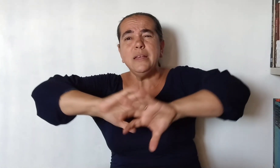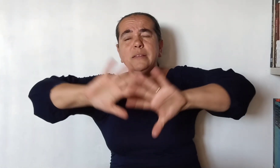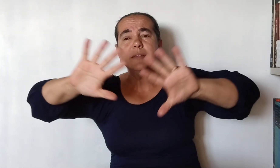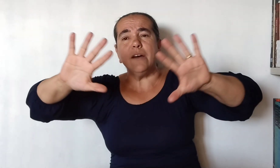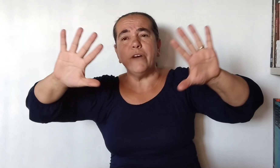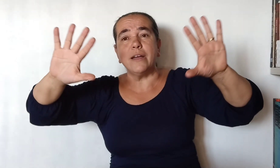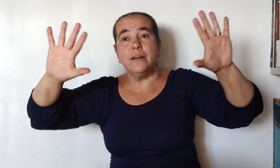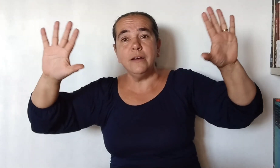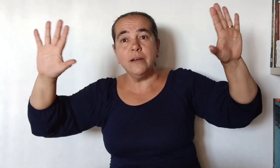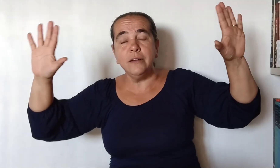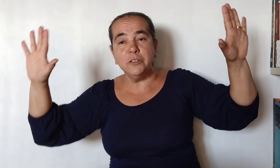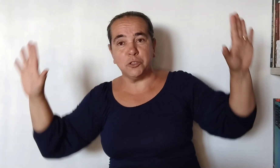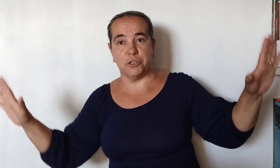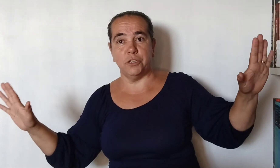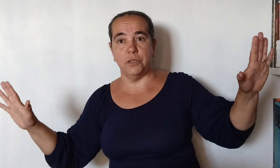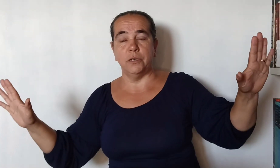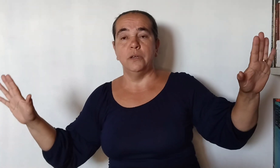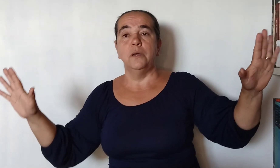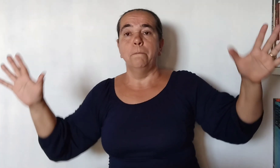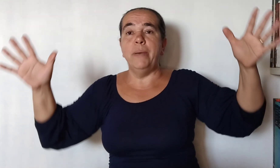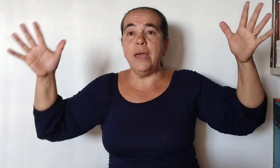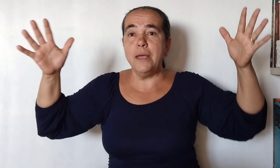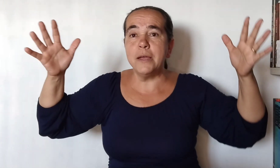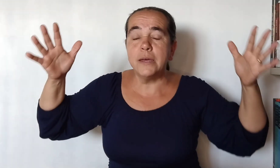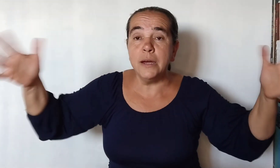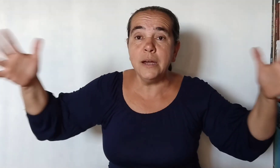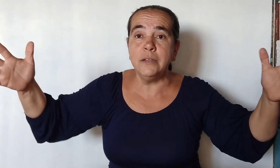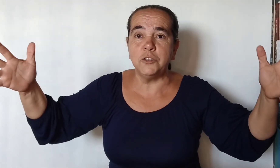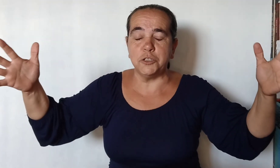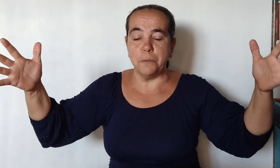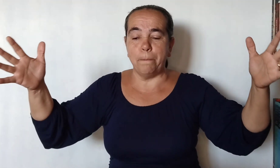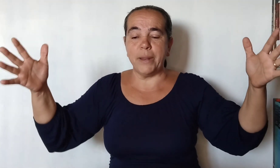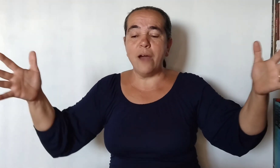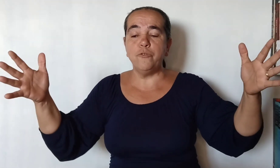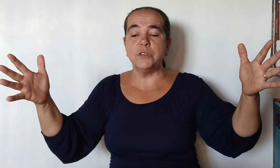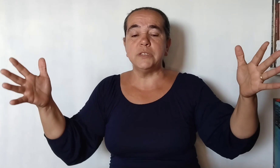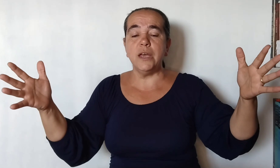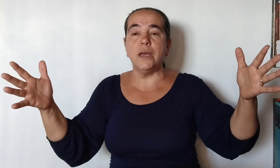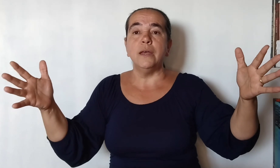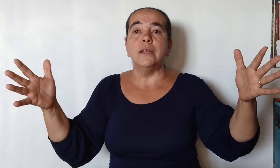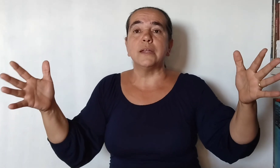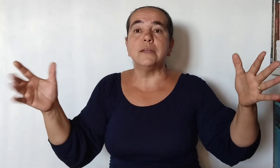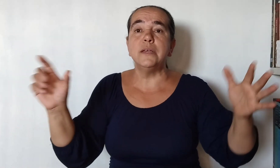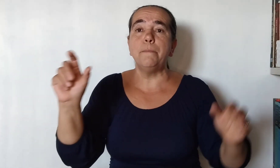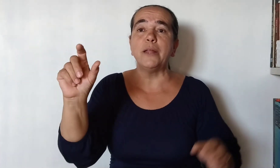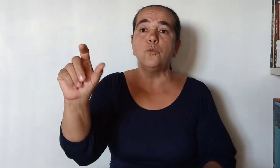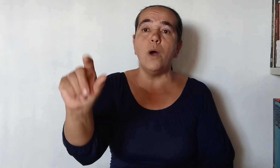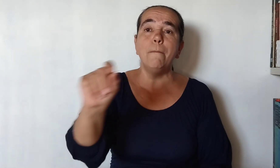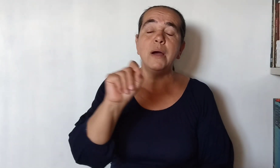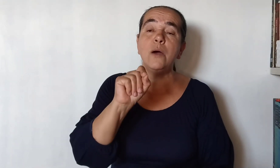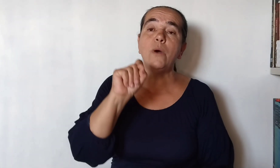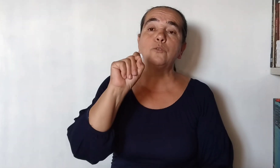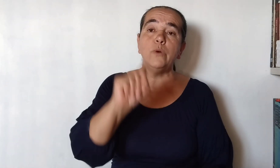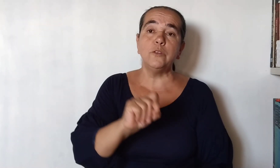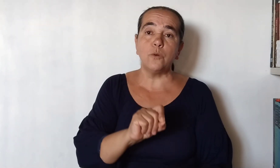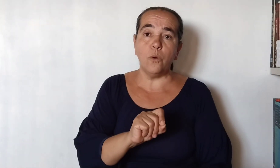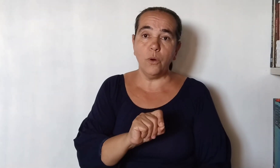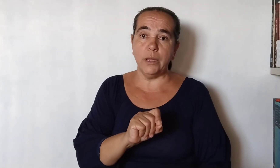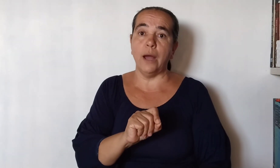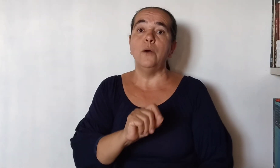bem extravagante, bem grande, para você trazer para tua mão a tua escolha.